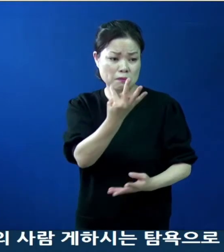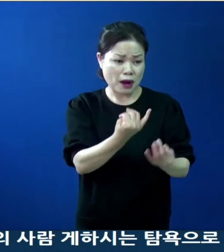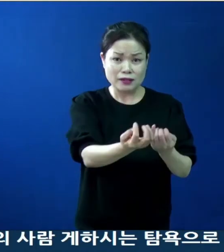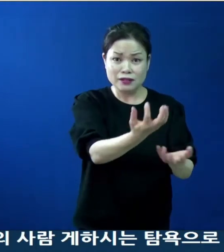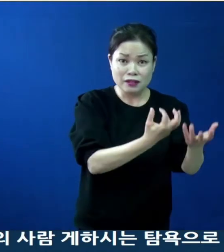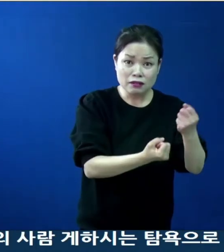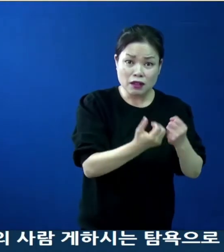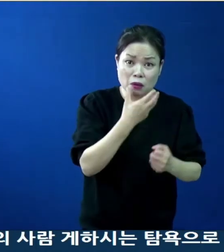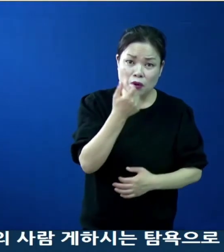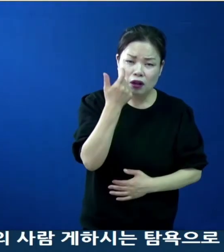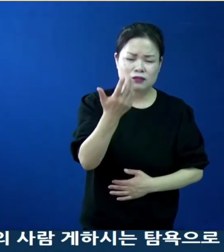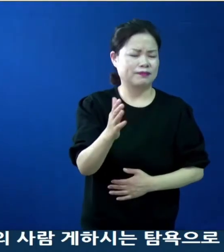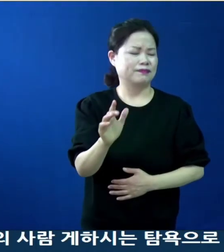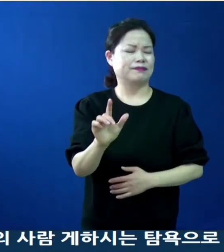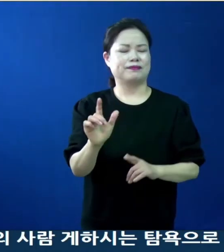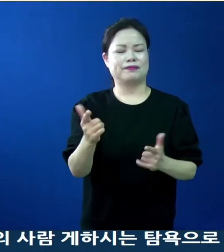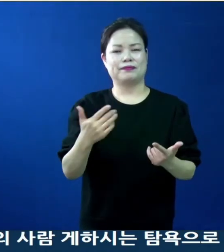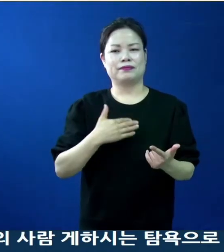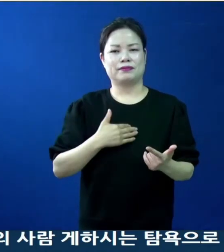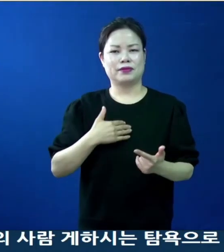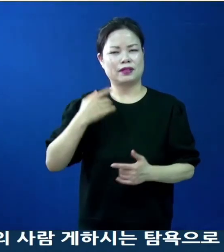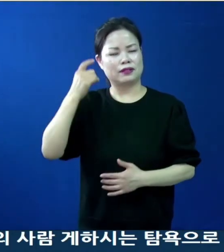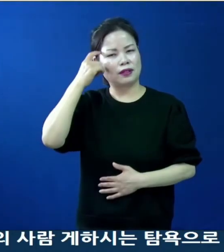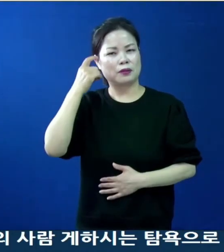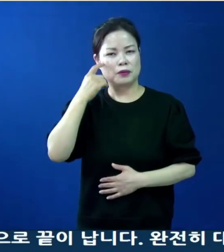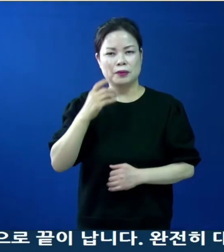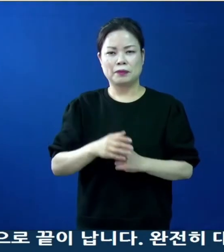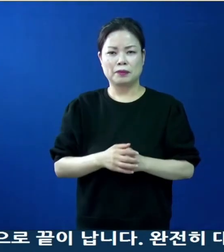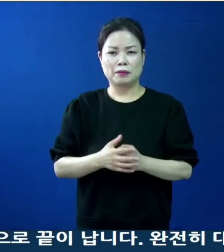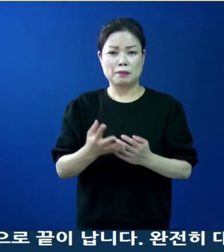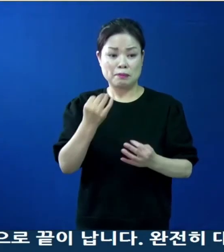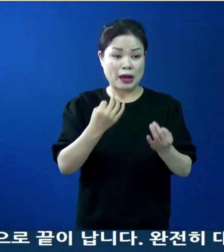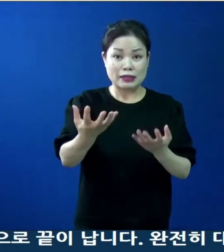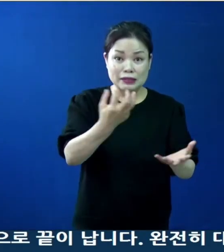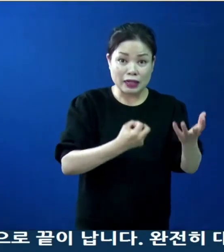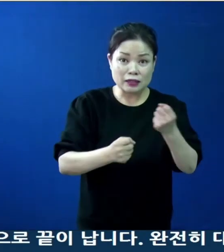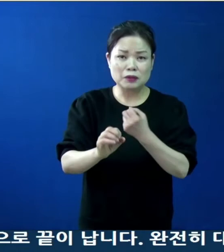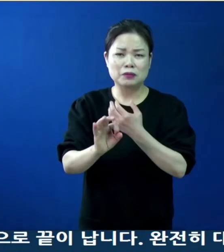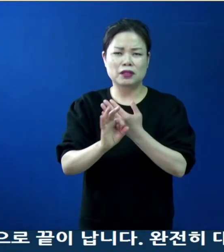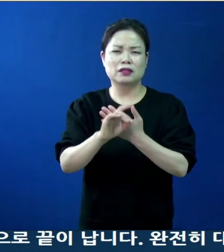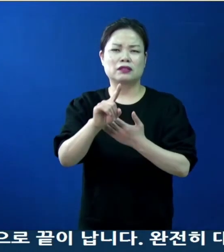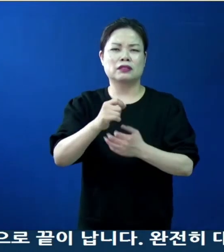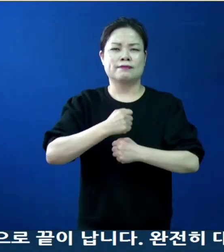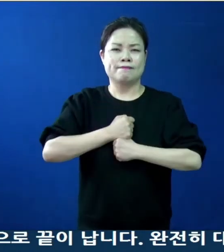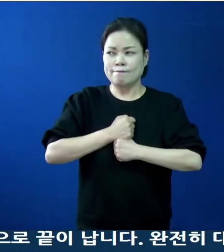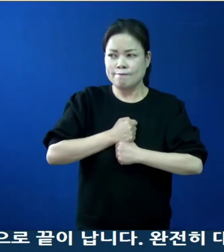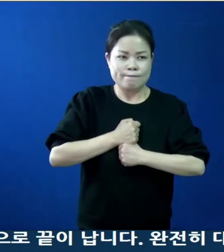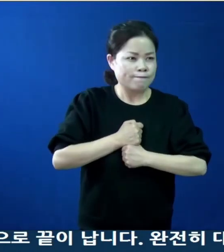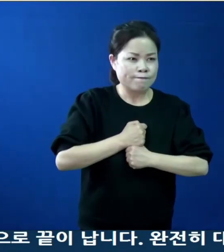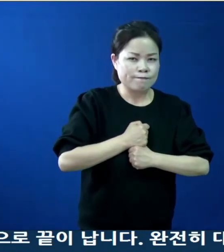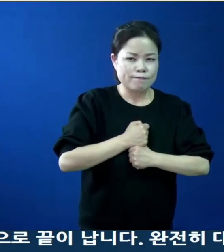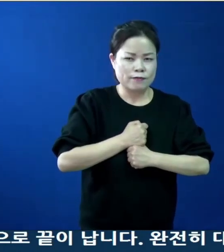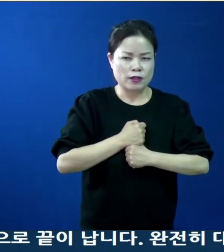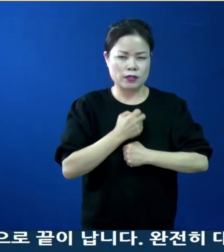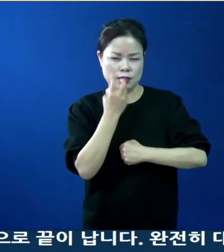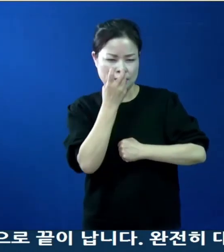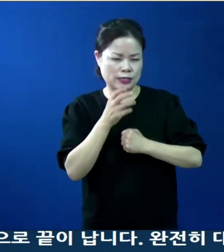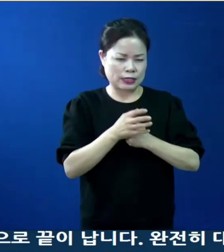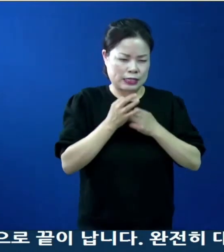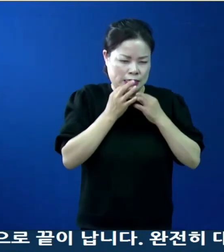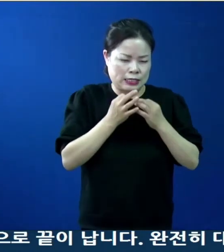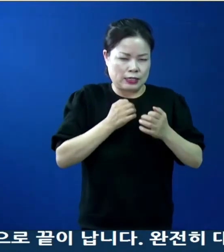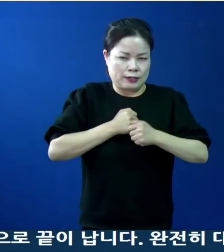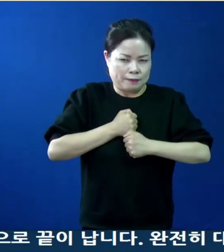것 같습니까? 그렇지 않아요. 제가 묵상해 보니까 많이 가지면 그것을 지키기 위해서 애써야 돼요. 힘을 써야